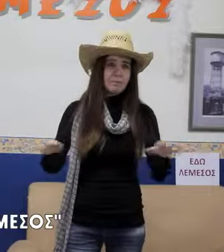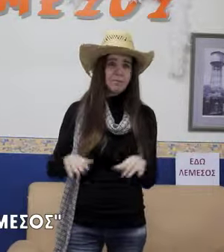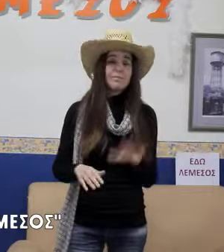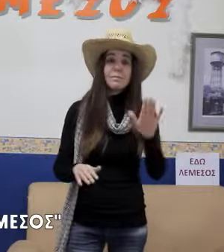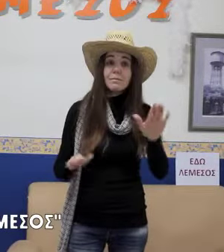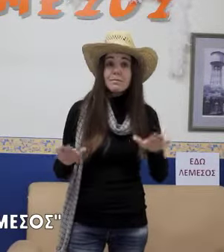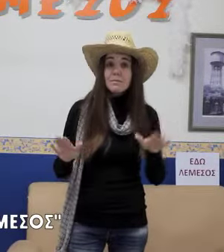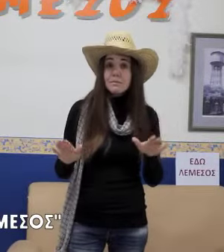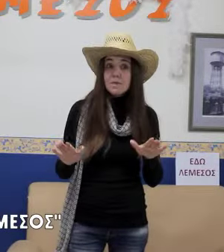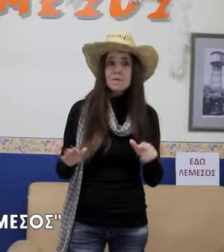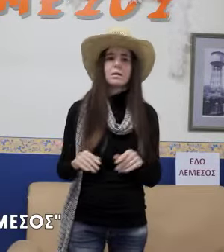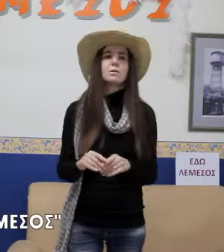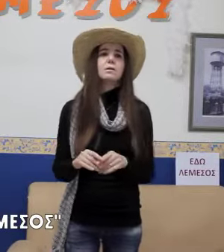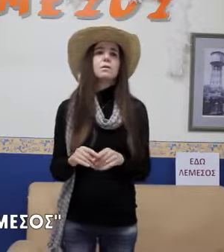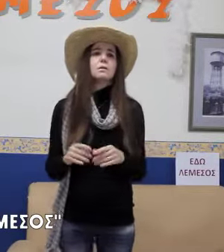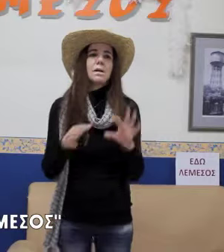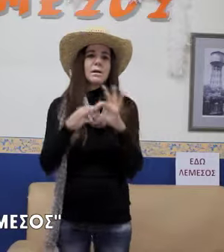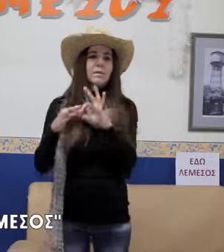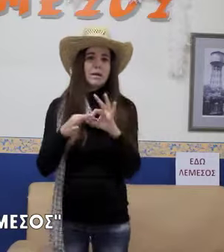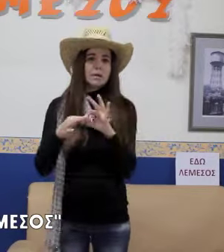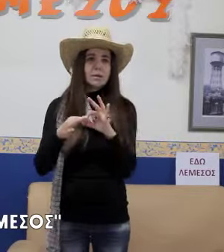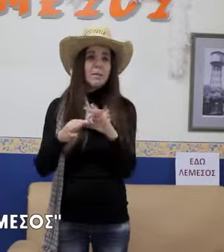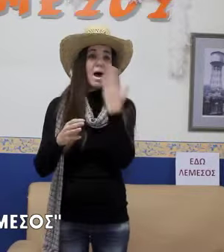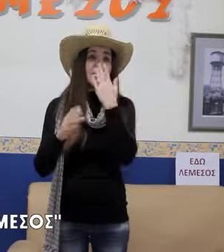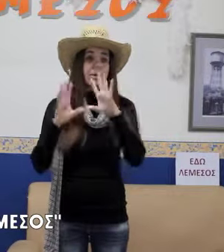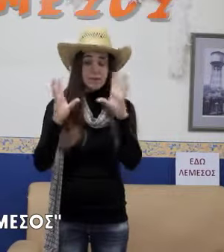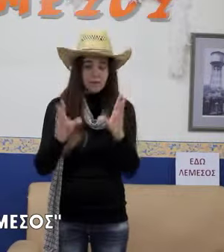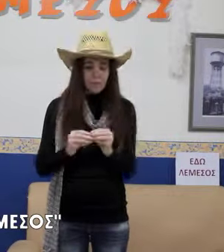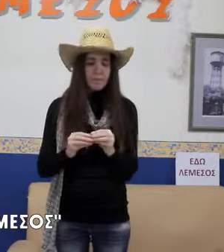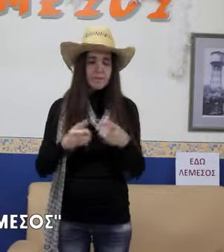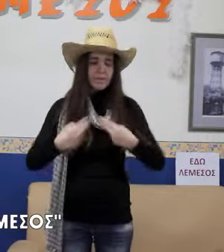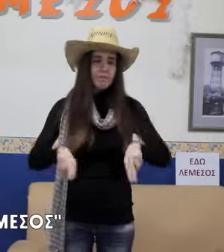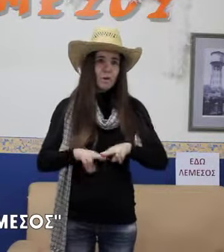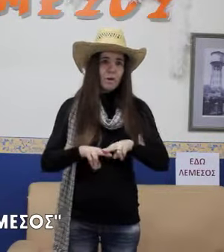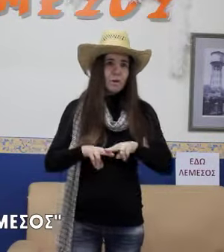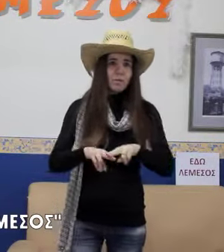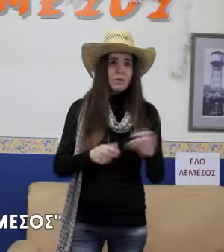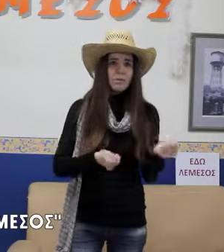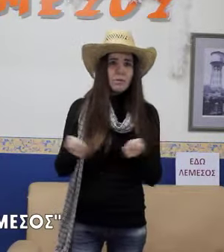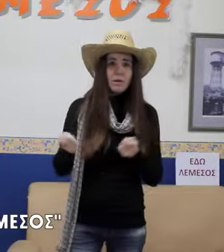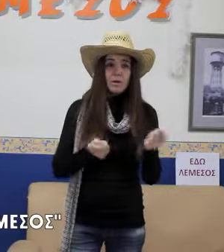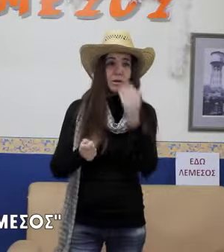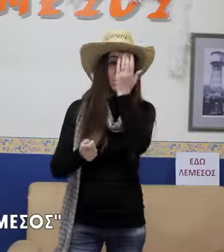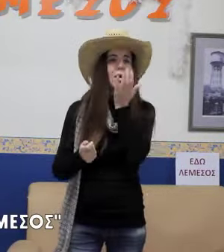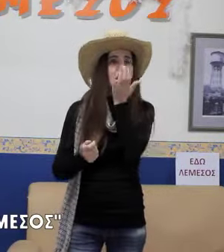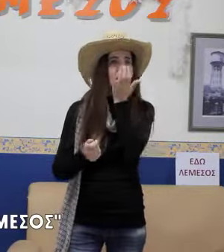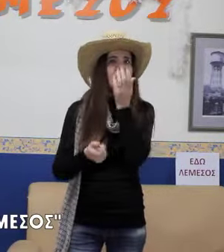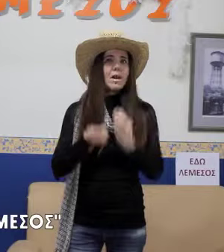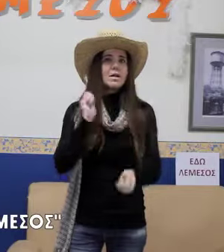Λεμεσού, σε συνεργασία με τα μαθητικά συμβούλια, διοργανώνουν καρναβαλίστικο πάρτι με